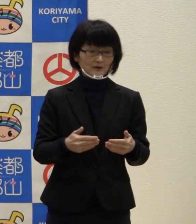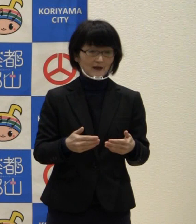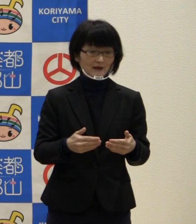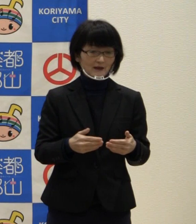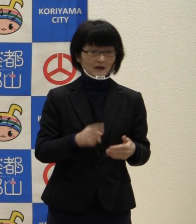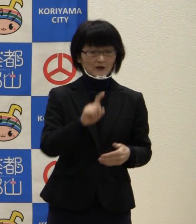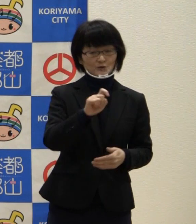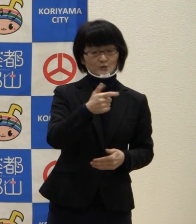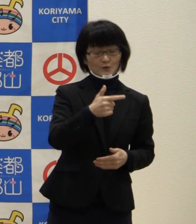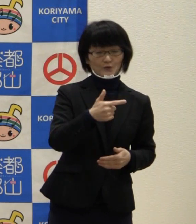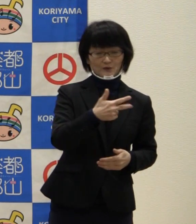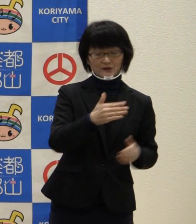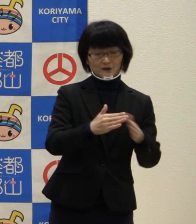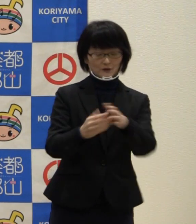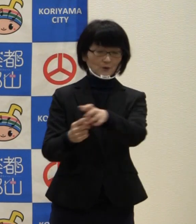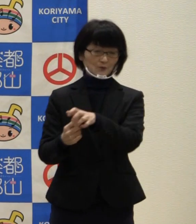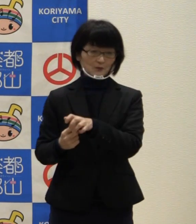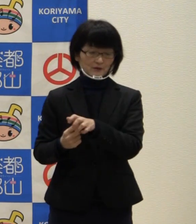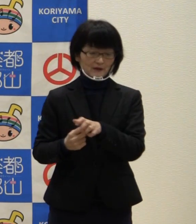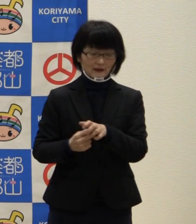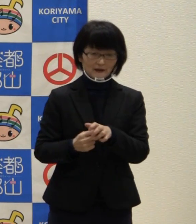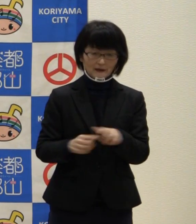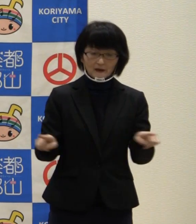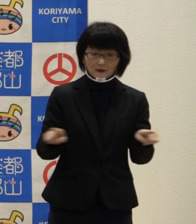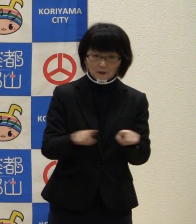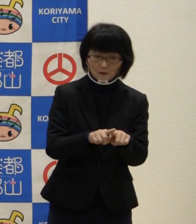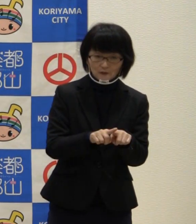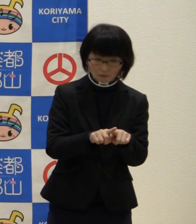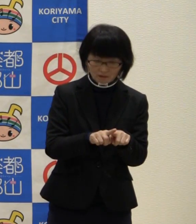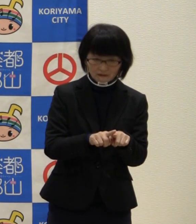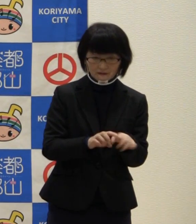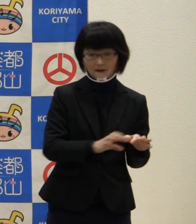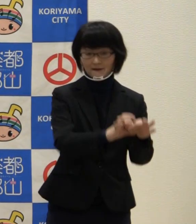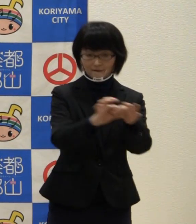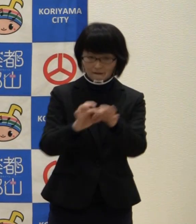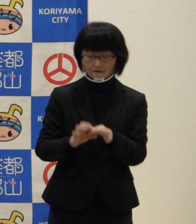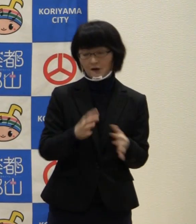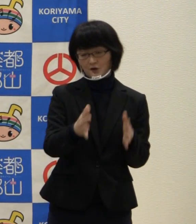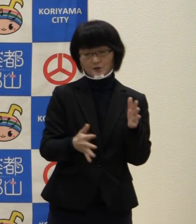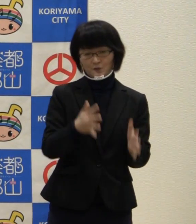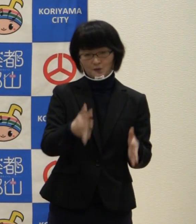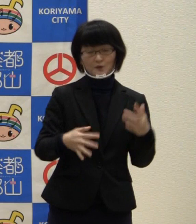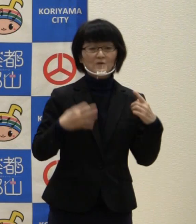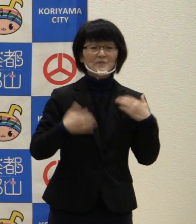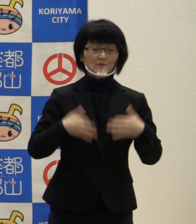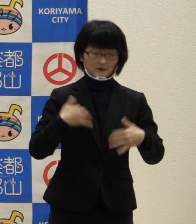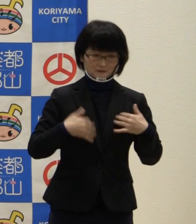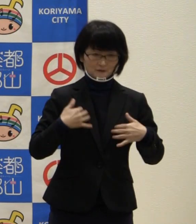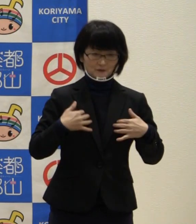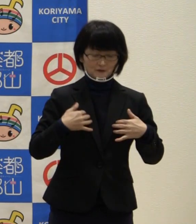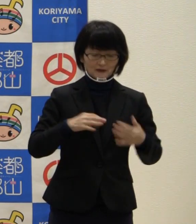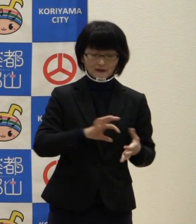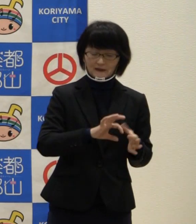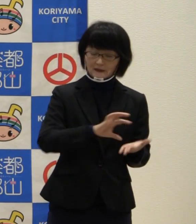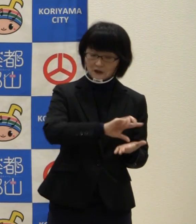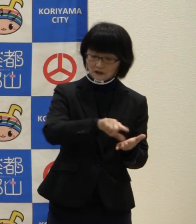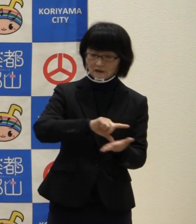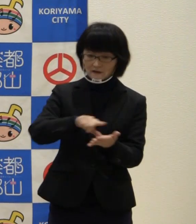市町村の間でですね、共同でスポーツを楽しむ、それを通じてですね、地域間の連携